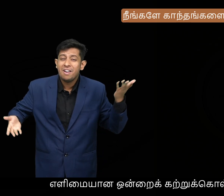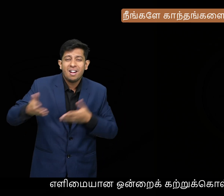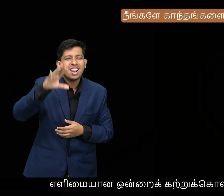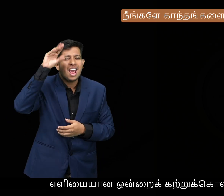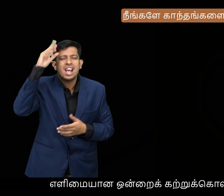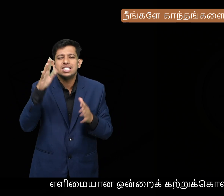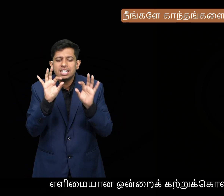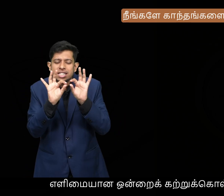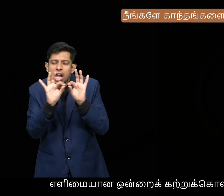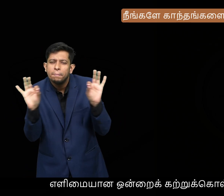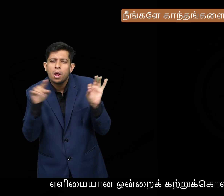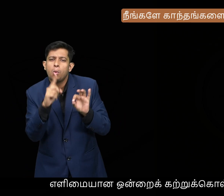எளிமையான ஒன்றை கற்றுக்கொள்வோம்.